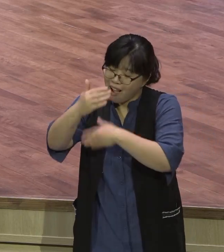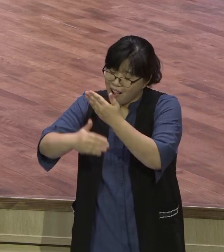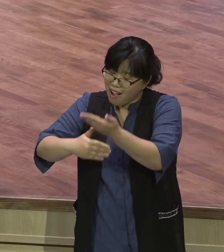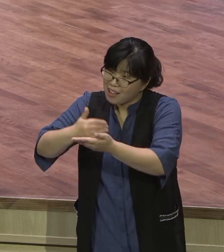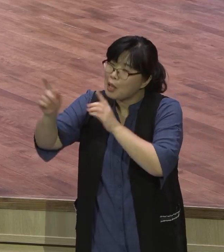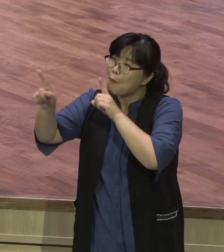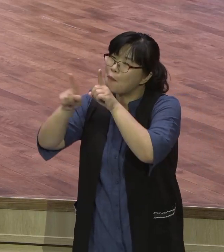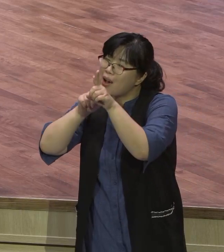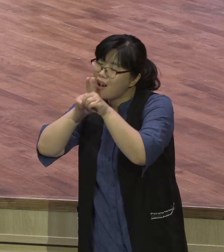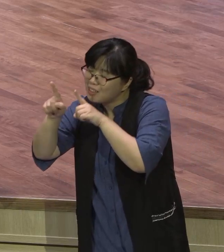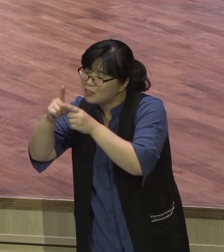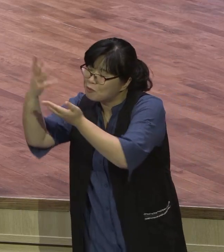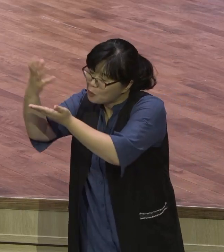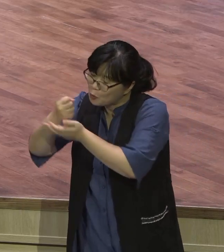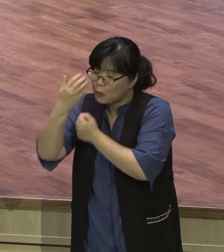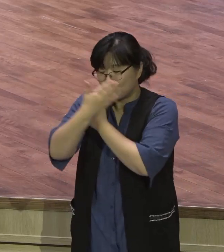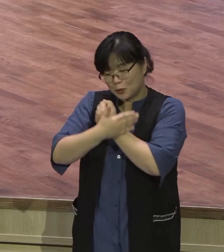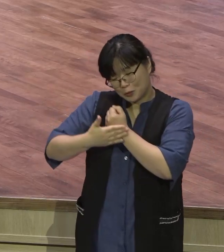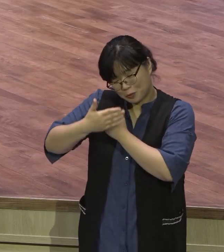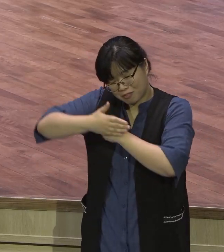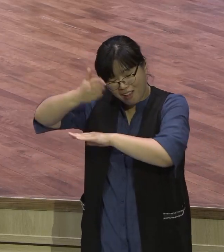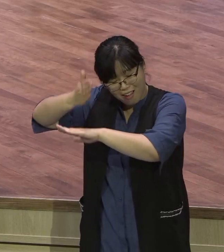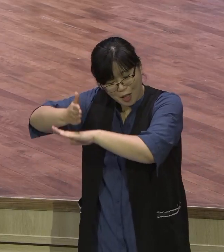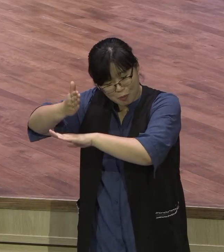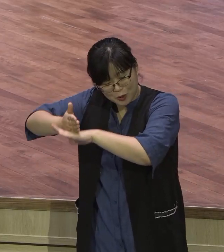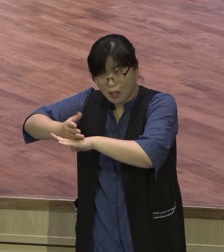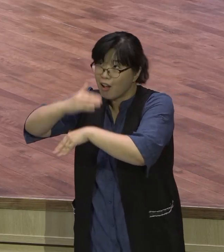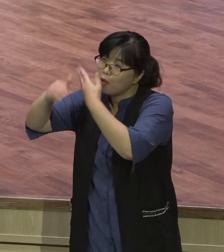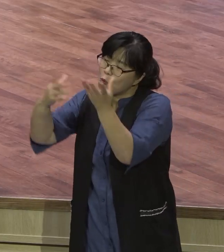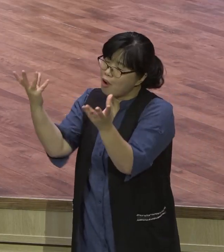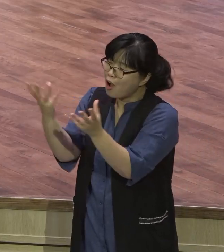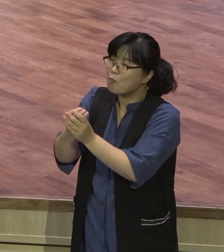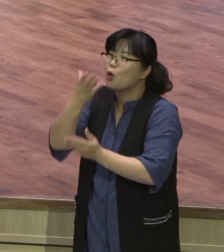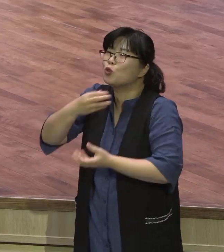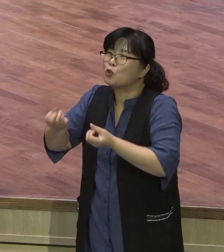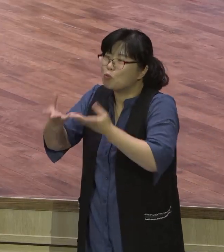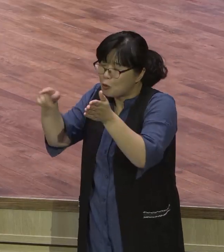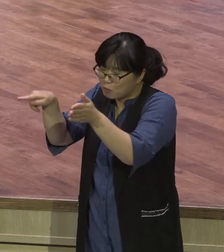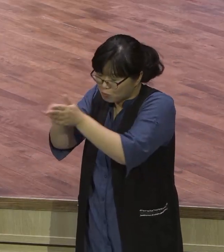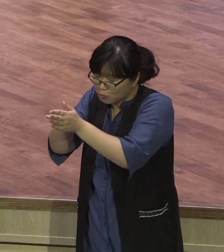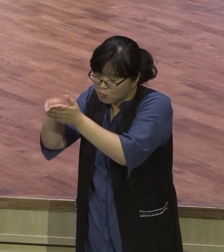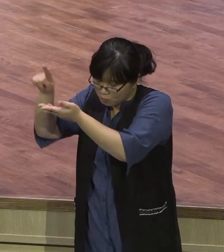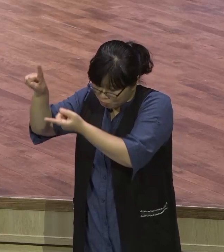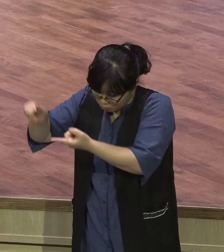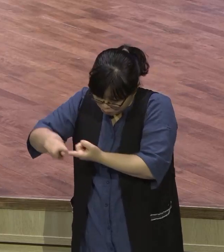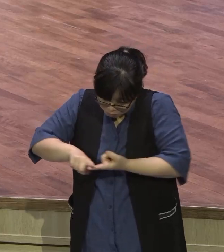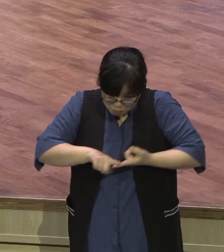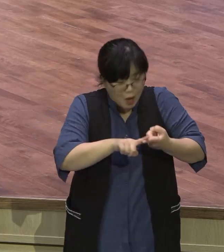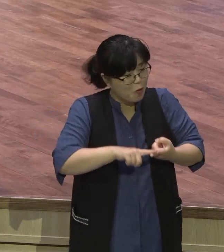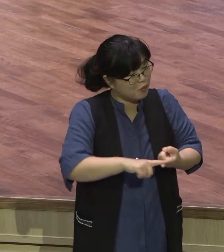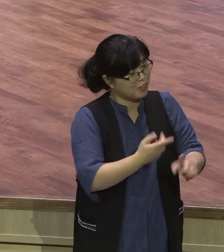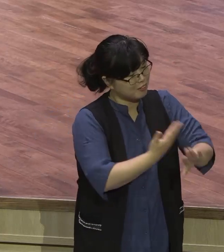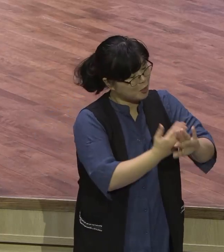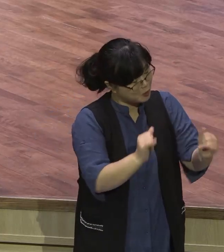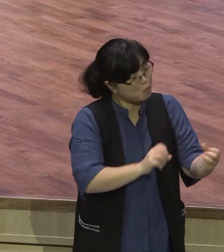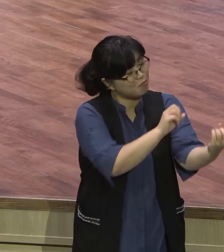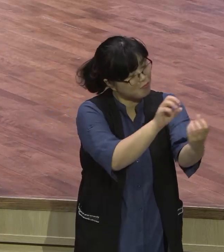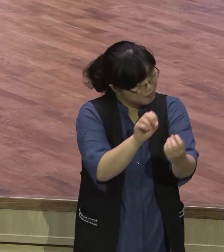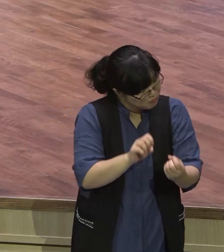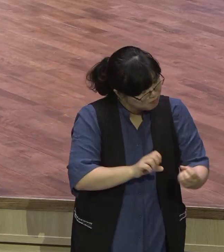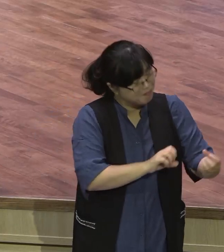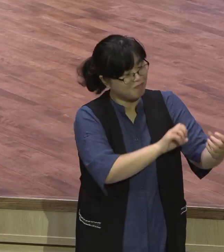하나님이 예비하신 완벽한 축복을 누리면 돼요 그냥 삼속 그냥 누리면 돼요 이유가 그대로 믿더라니까요 더하지도